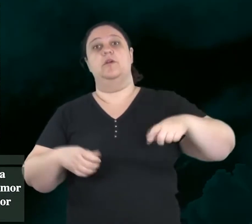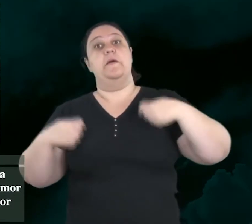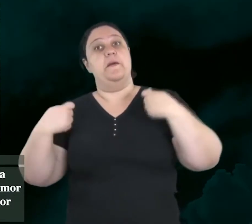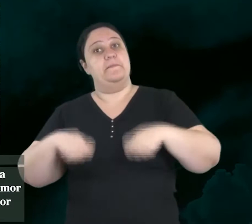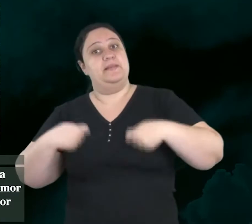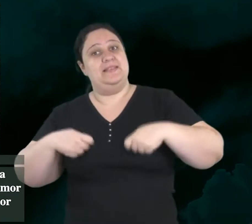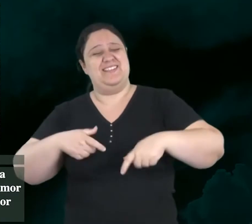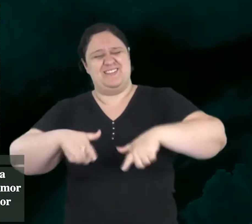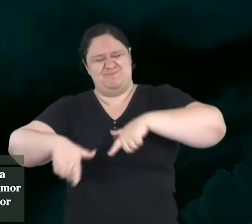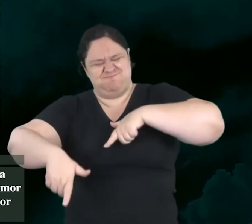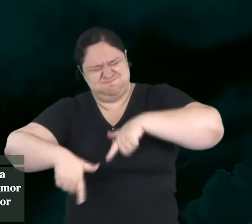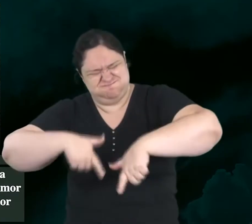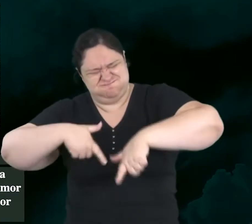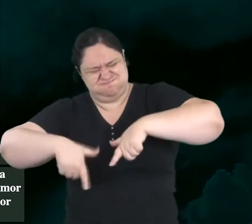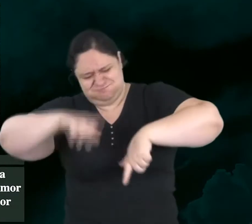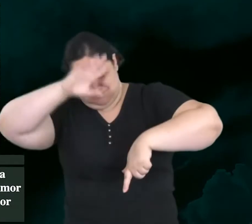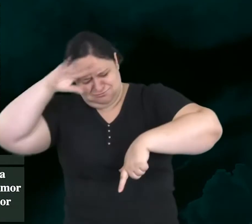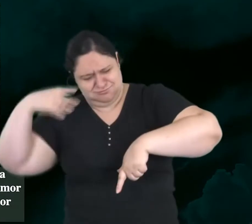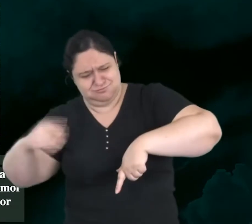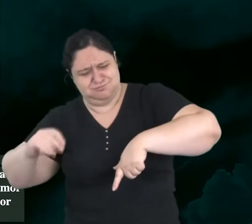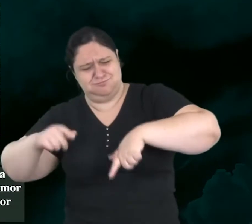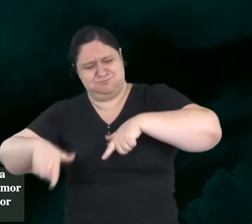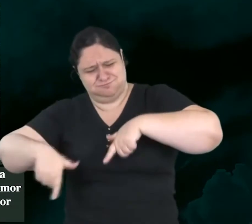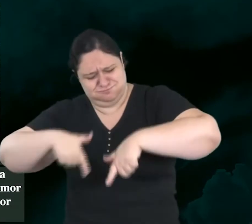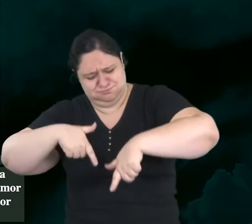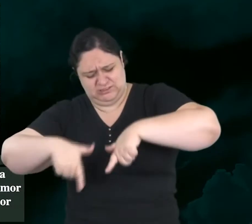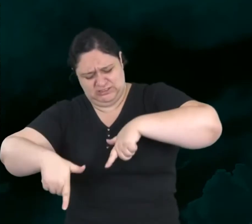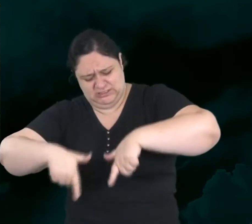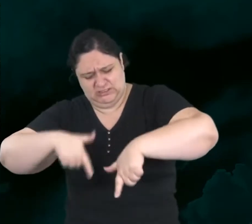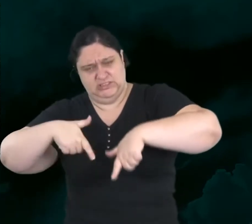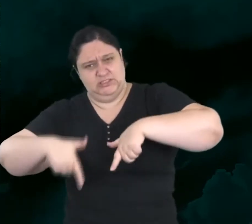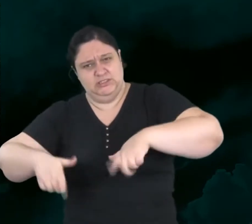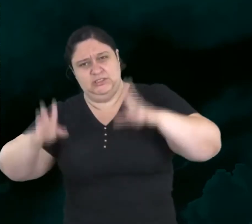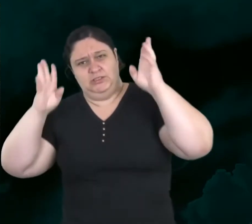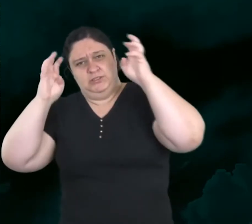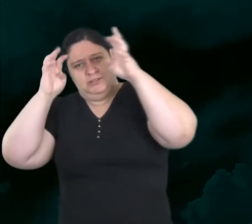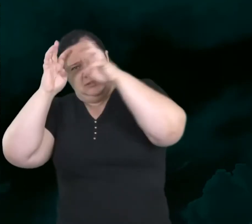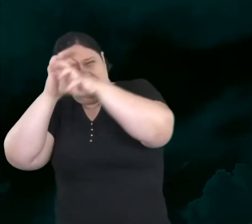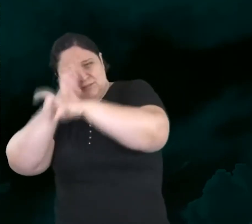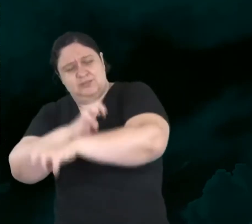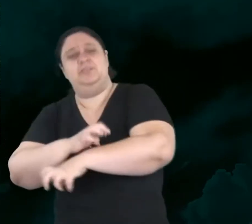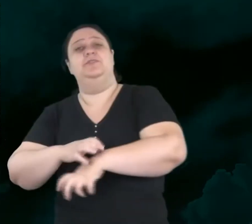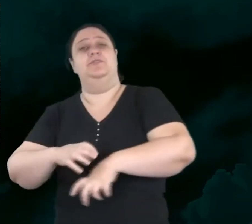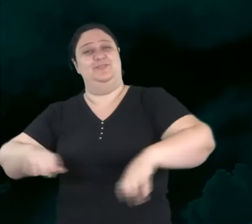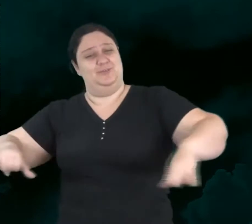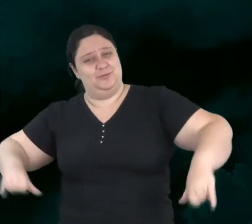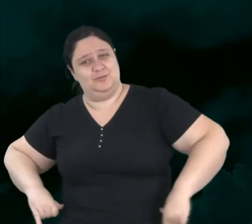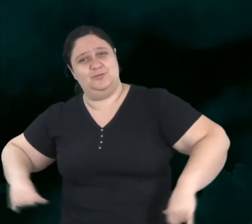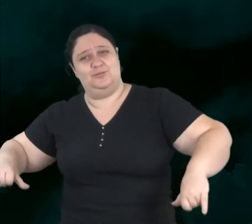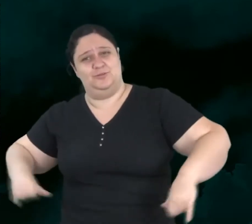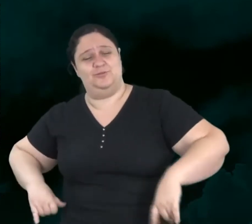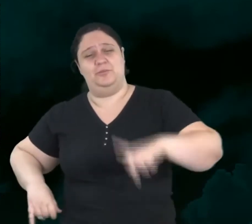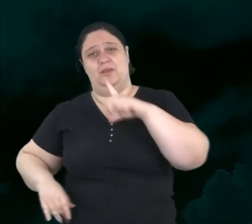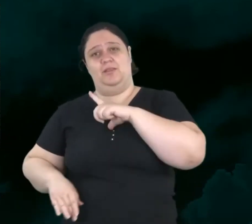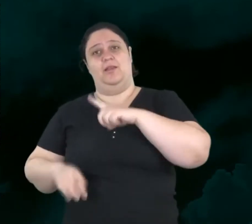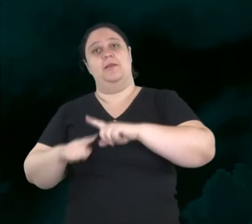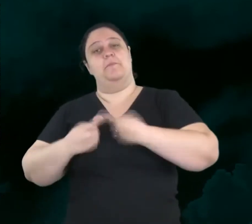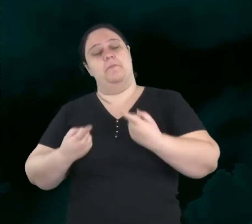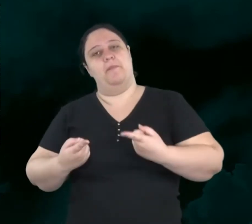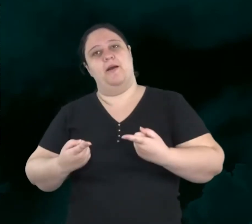requer muito trabalho, intenso trabalho, com muita fadiga, mas também com